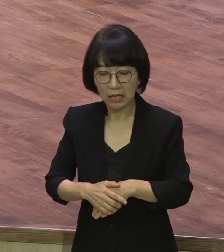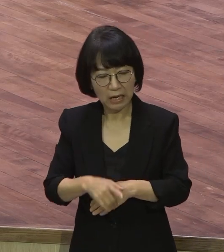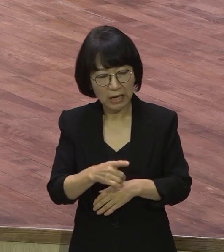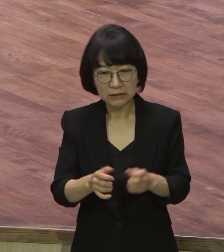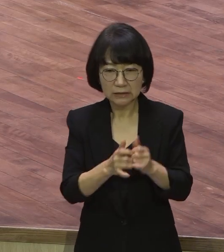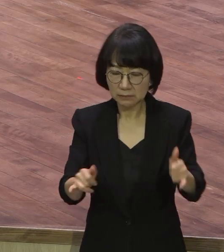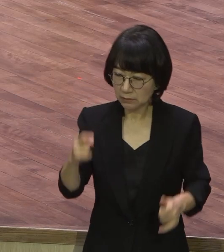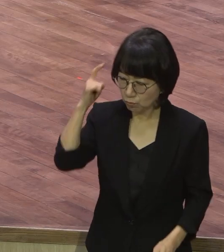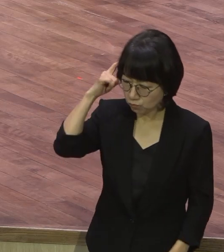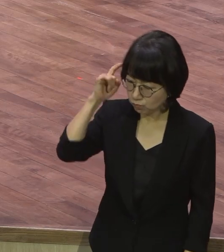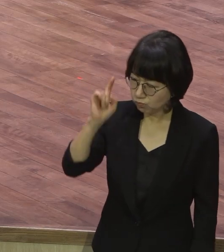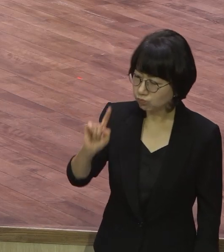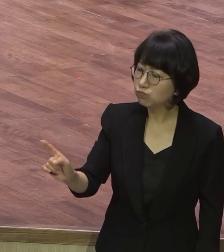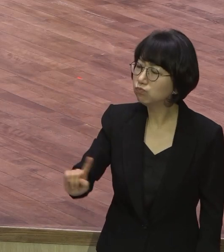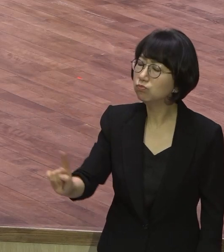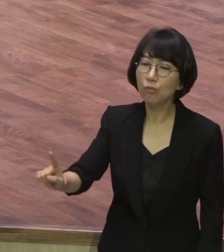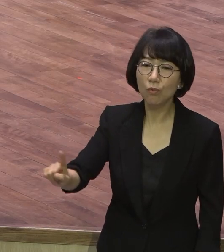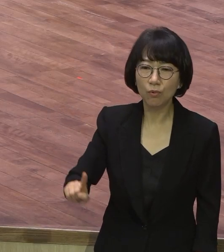사람들이 어떻게 생각했겠어요.